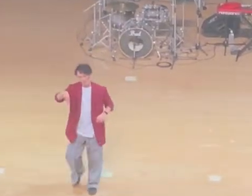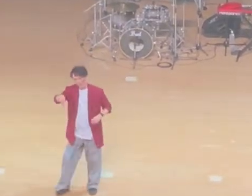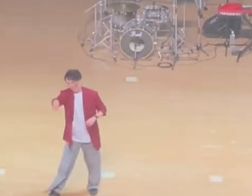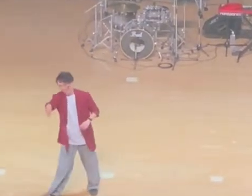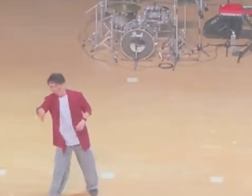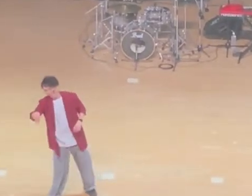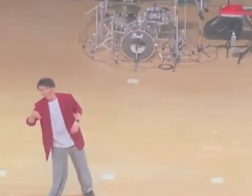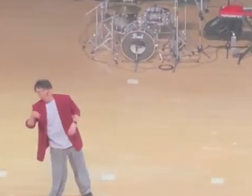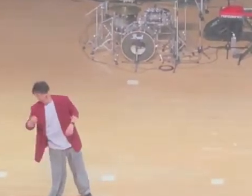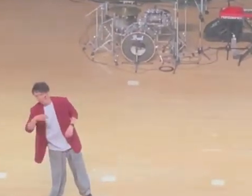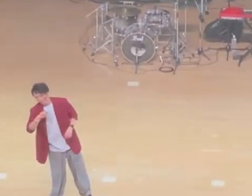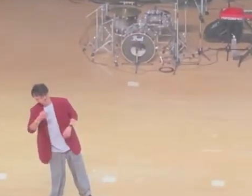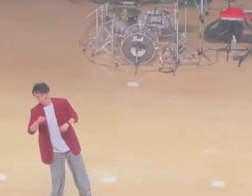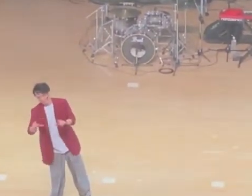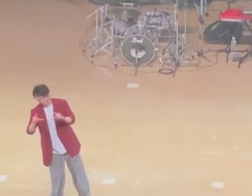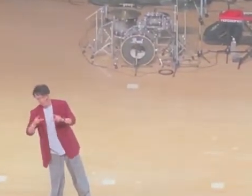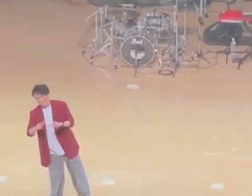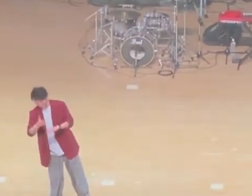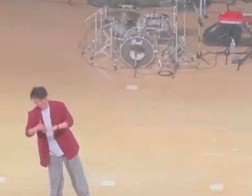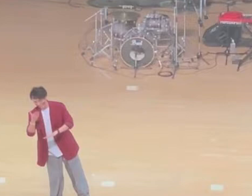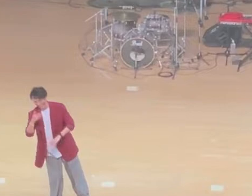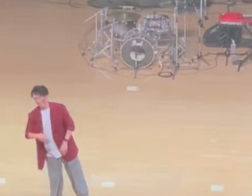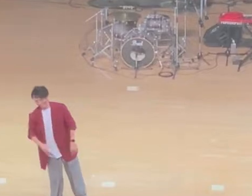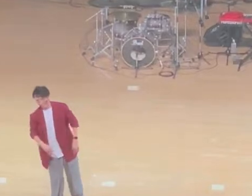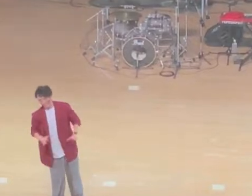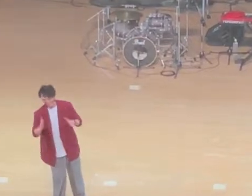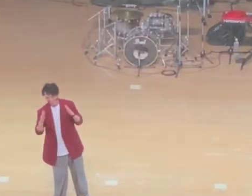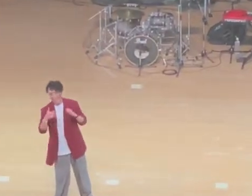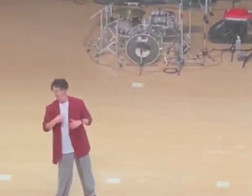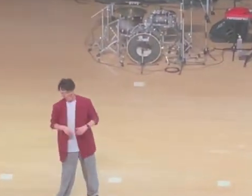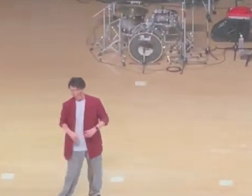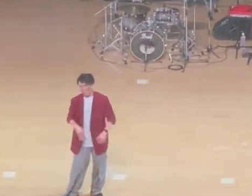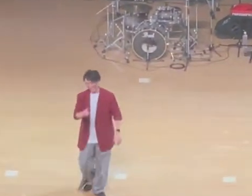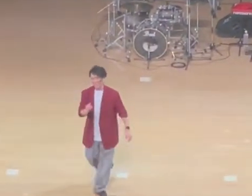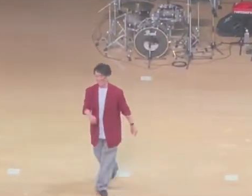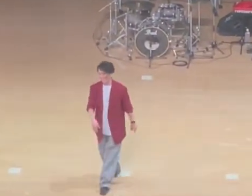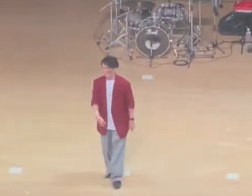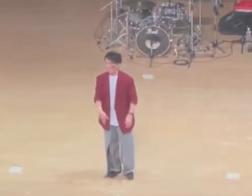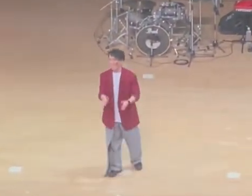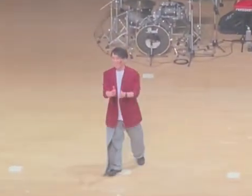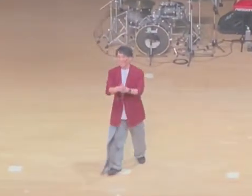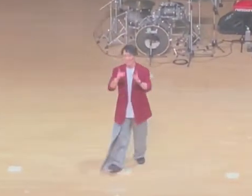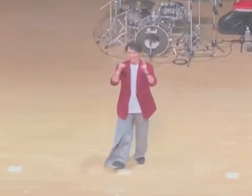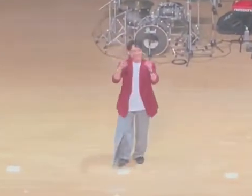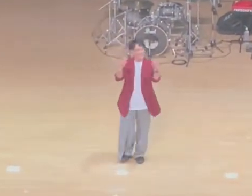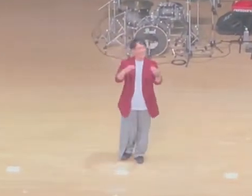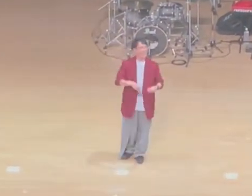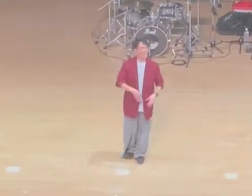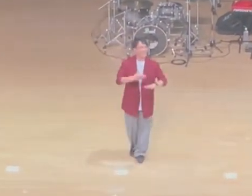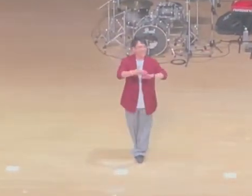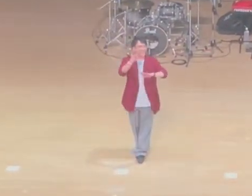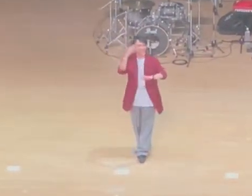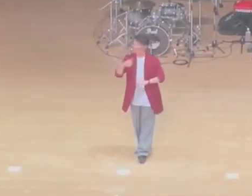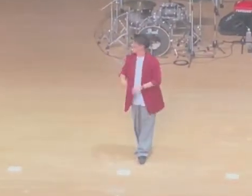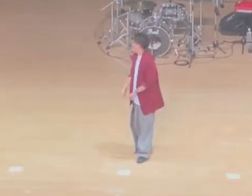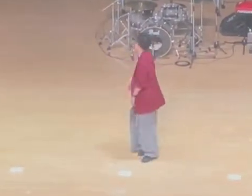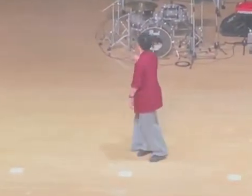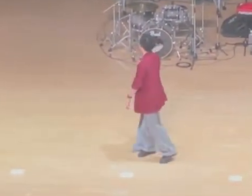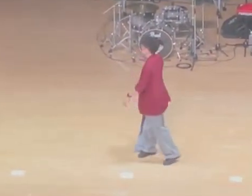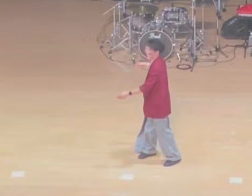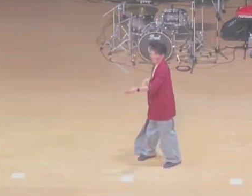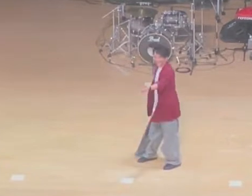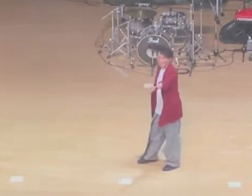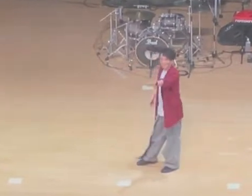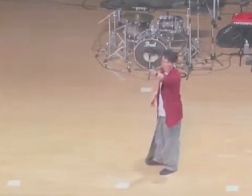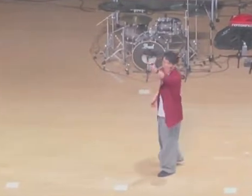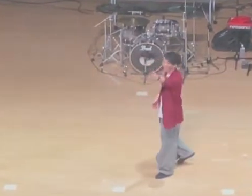よ、歩、声出してくれてありがとうな、ありがとうな、盛り上げてくれたんだよな、ありがとうございます。はい、挨拶おしまいです、ありがとうございます